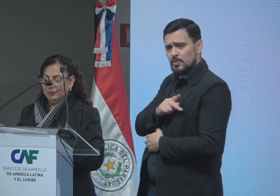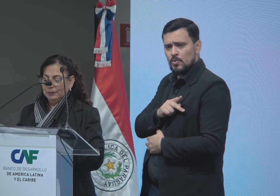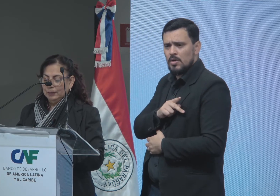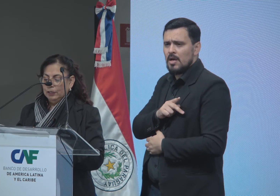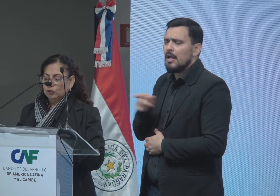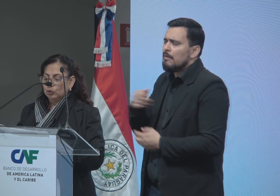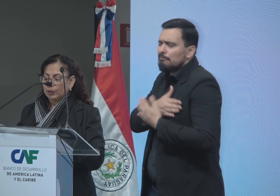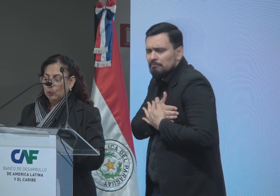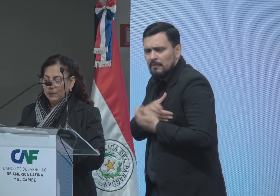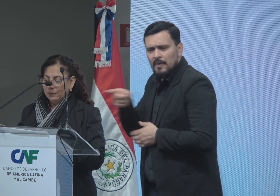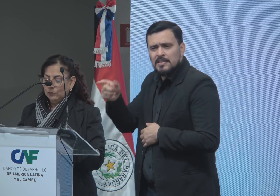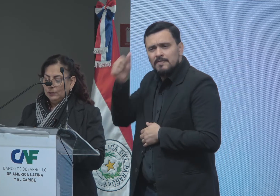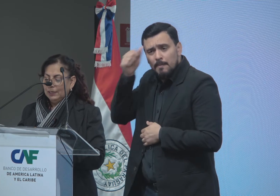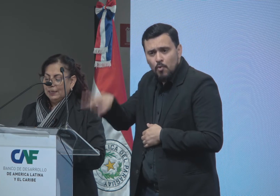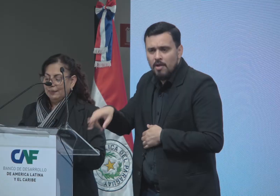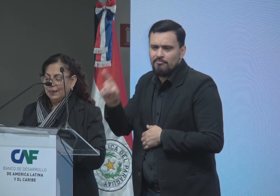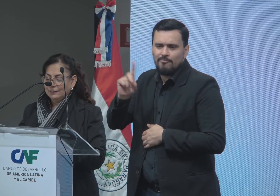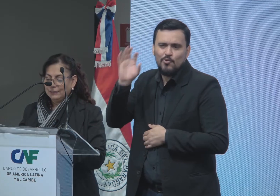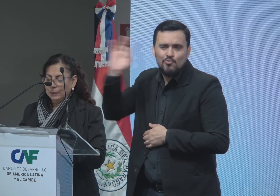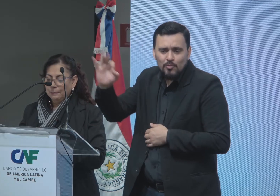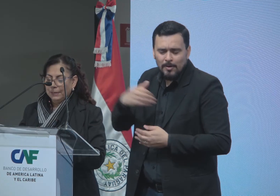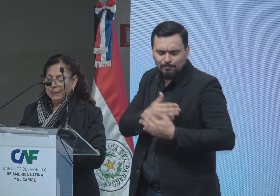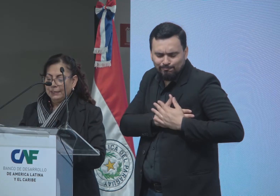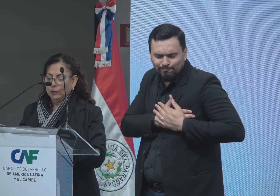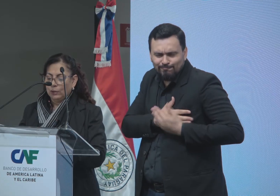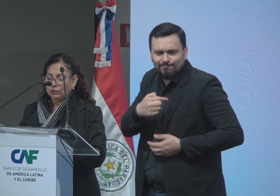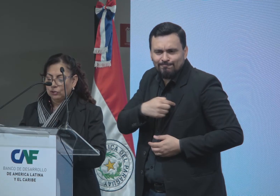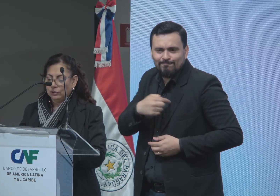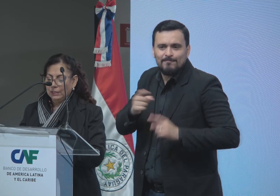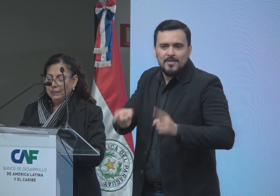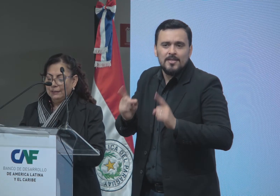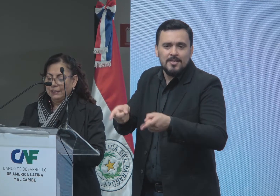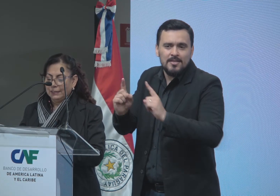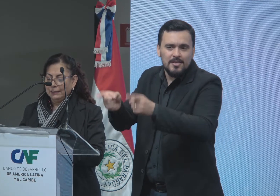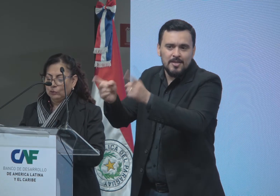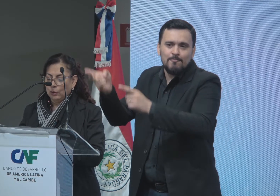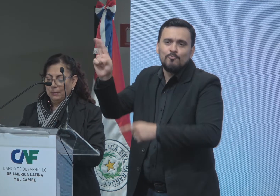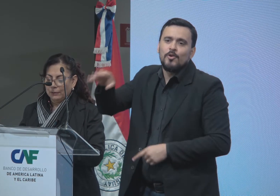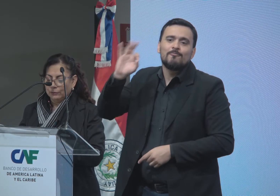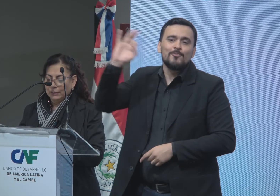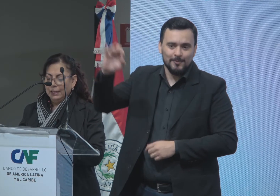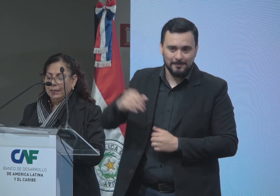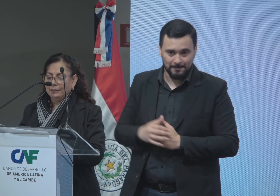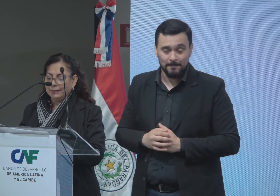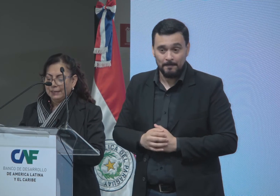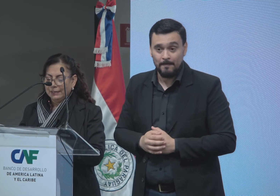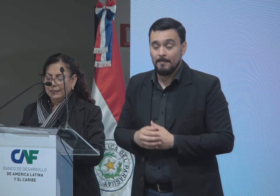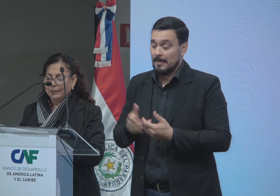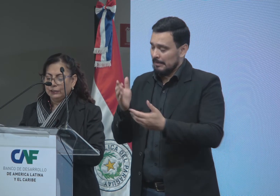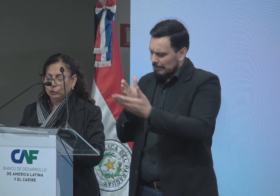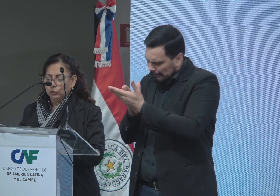muere. Su recuerdo quedará siempre en el corazón de quienes lo amaron. Eterna gratitud,